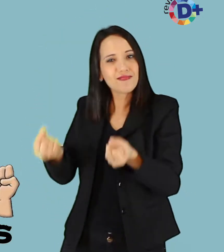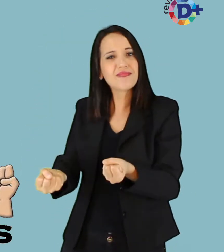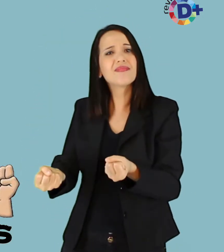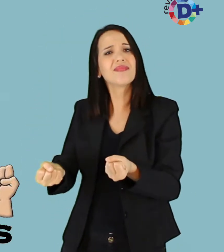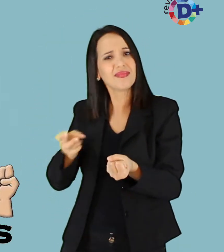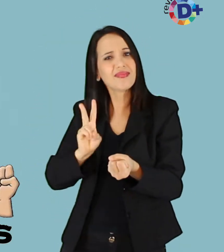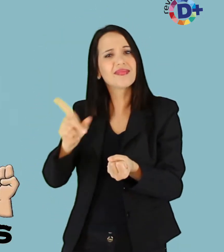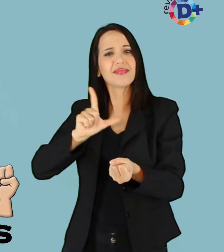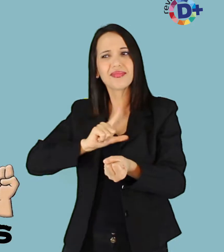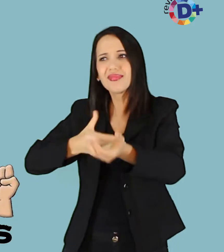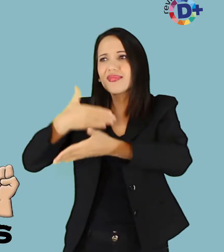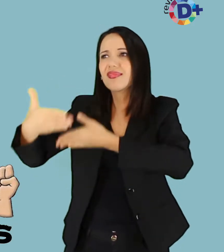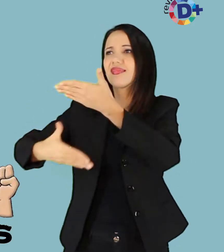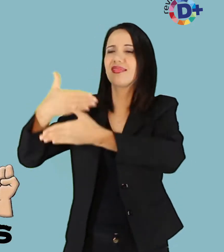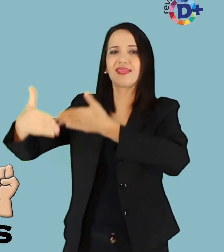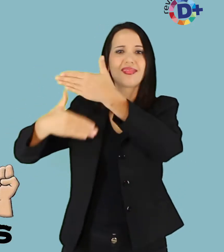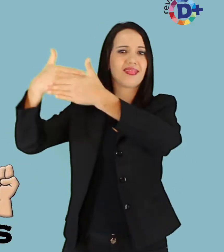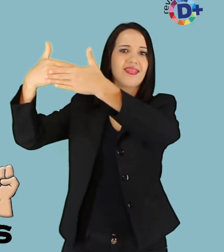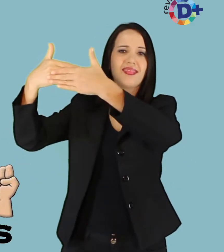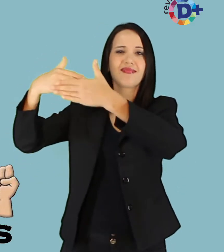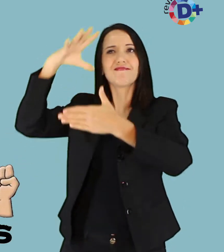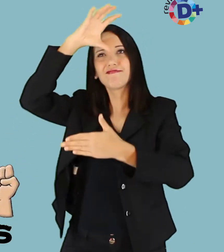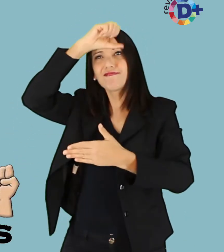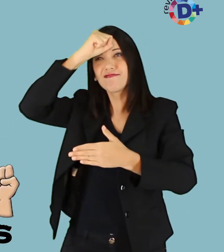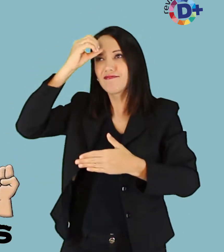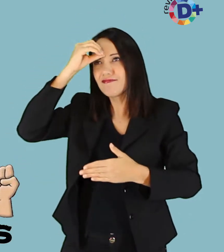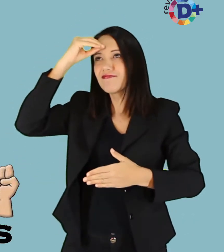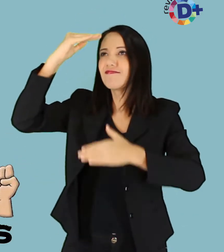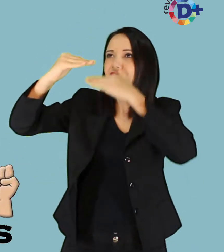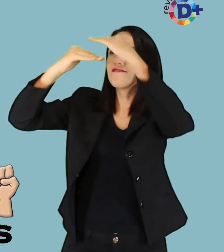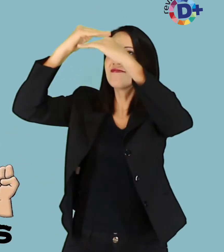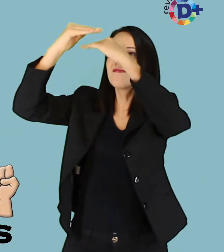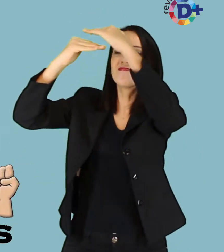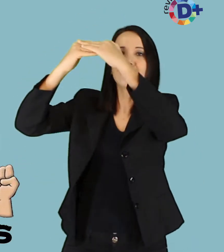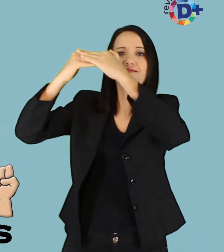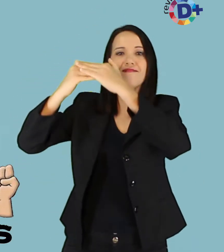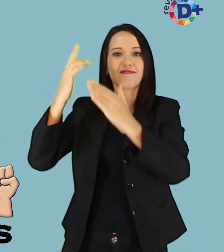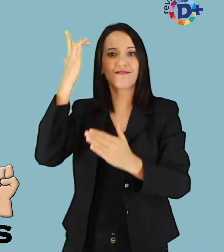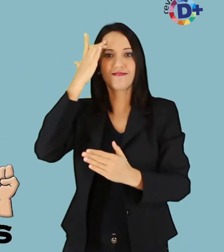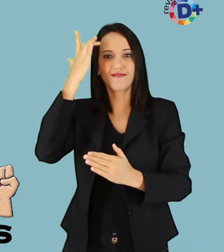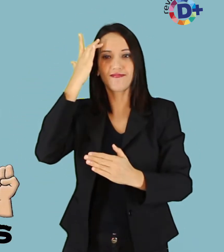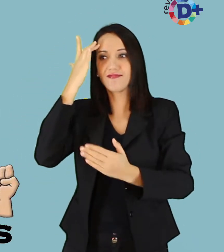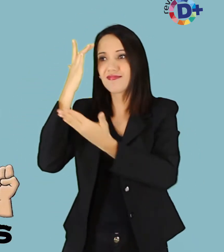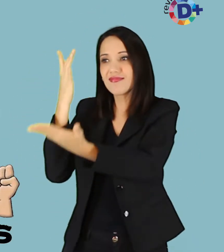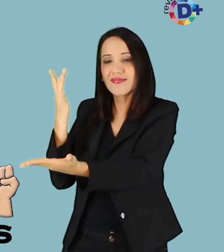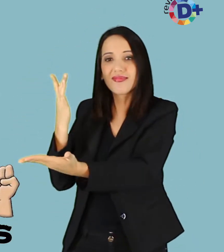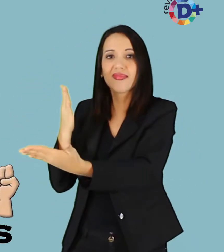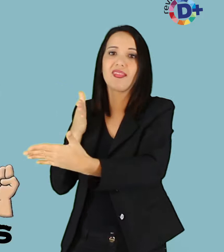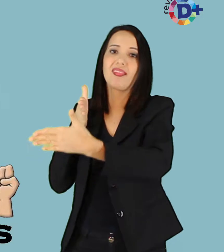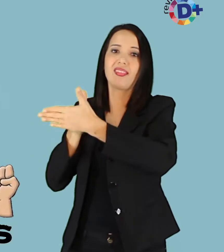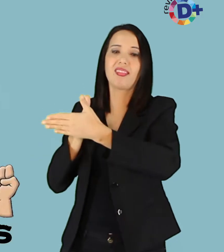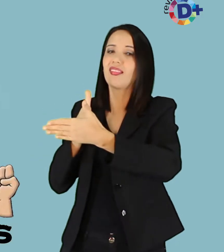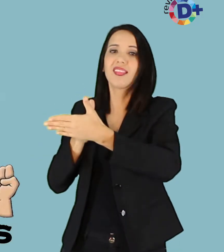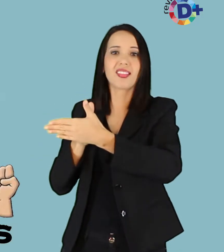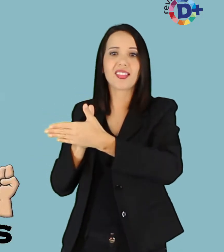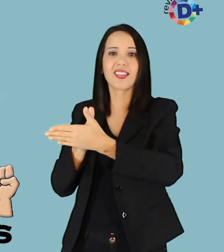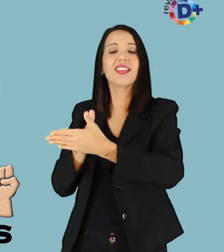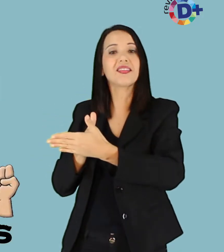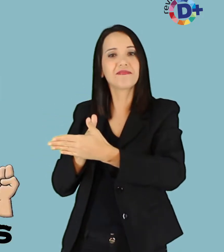a assumir que estamos sempre em formação, que nossos saberes somos nós e sobre o outro são insuficientes